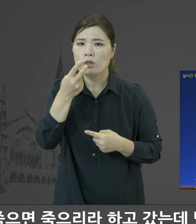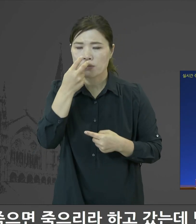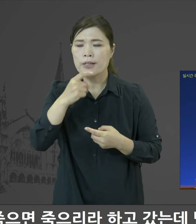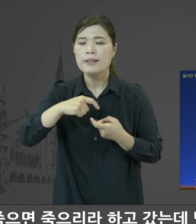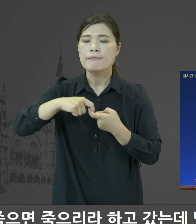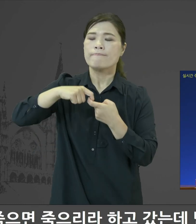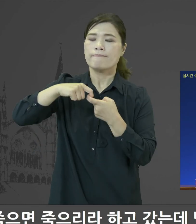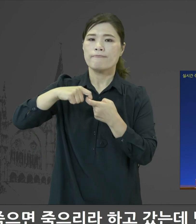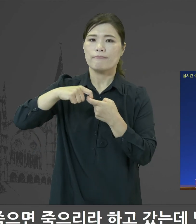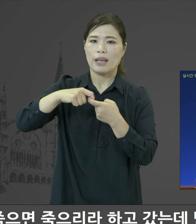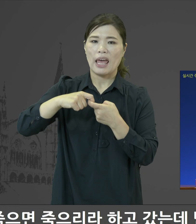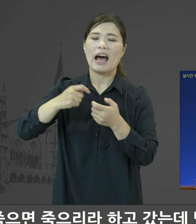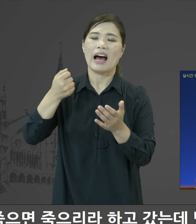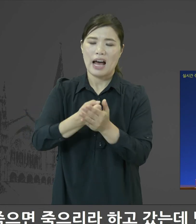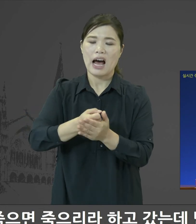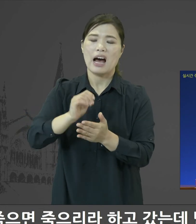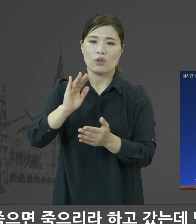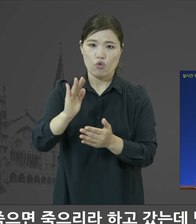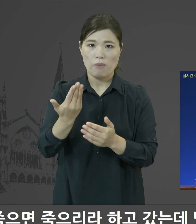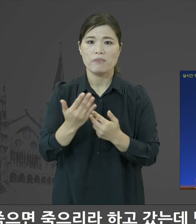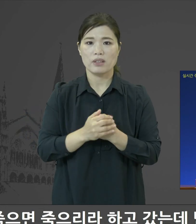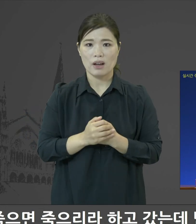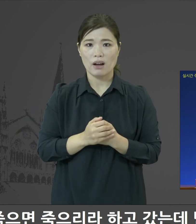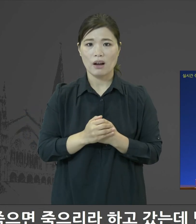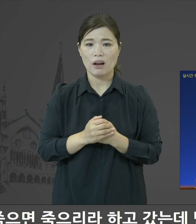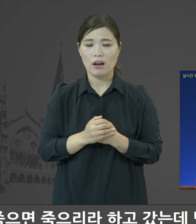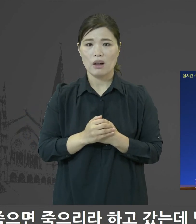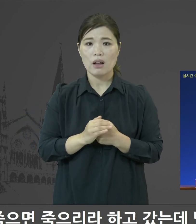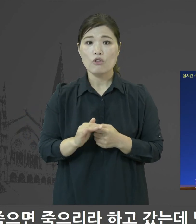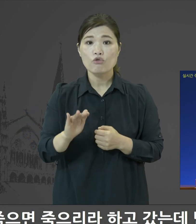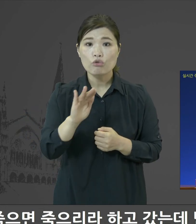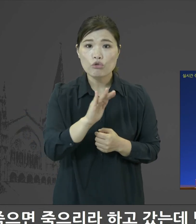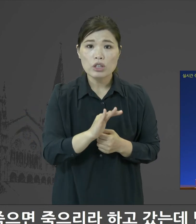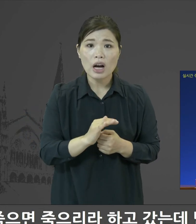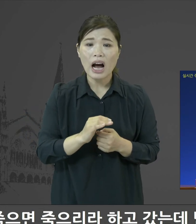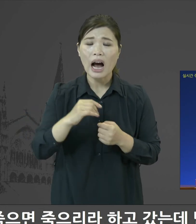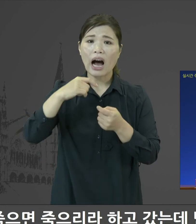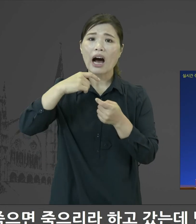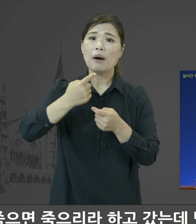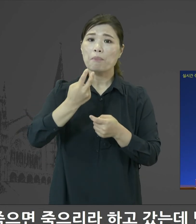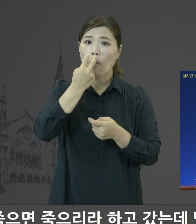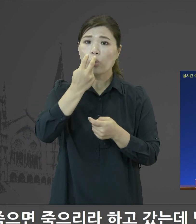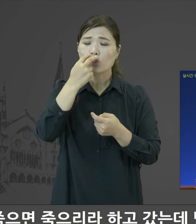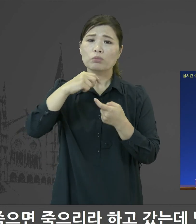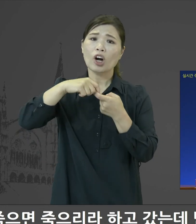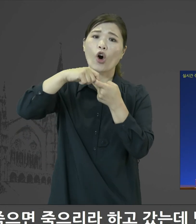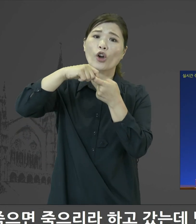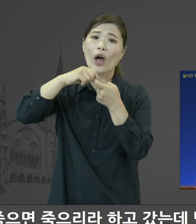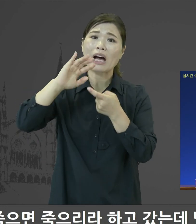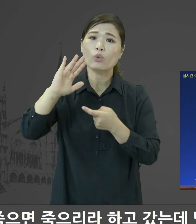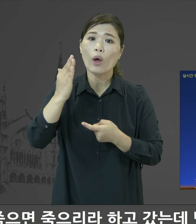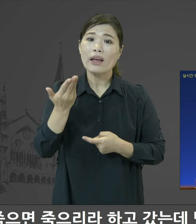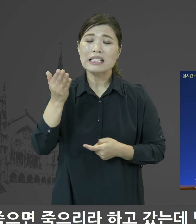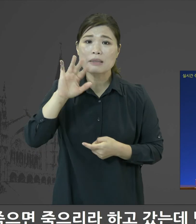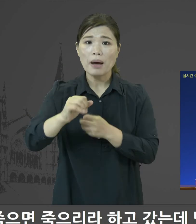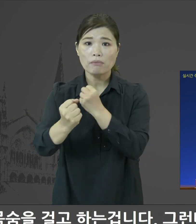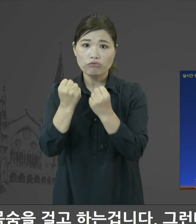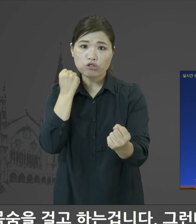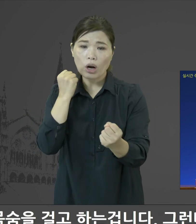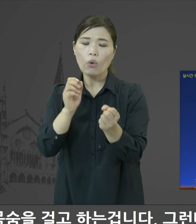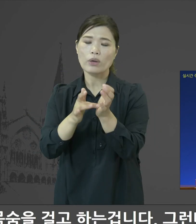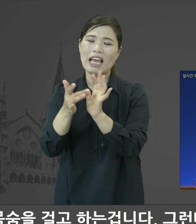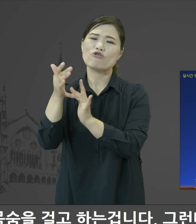근데 우리가 걸어야 될 목숨을 예수님이 대신 걸어주신 겁니다.